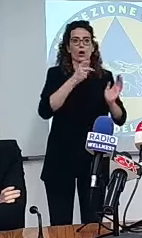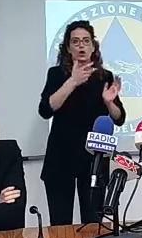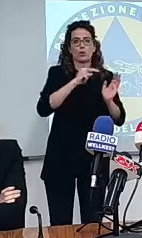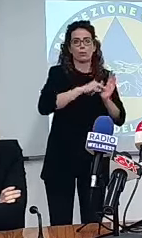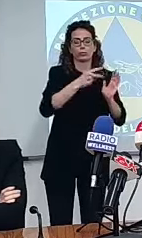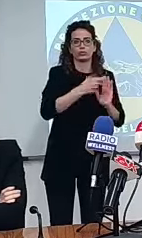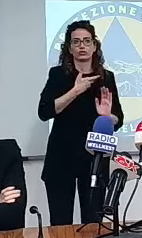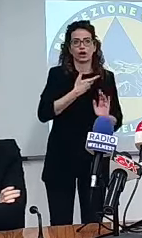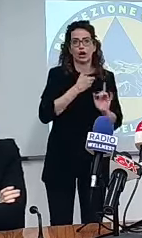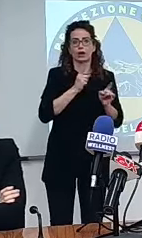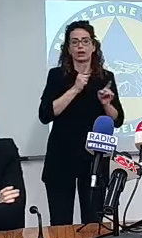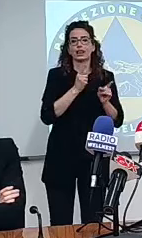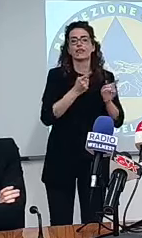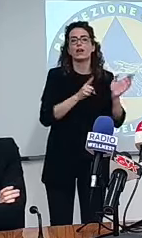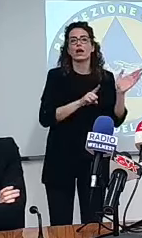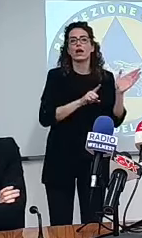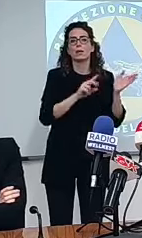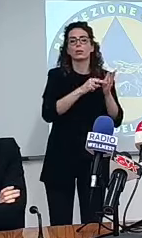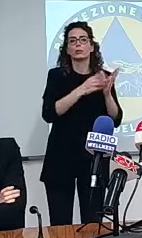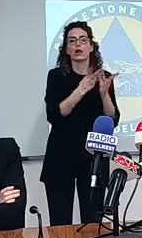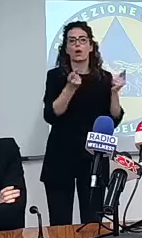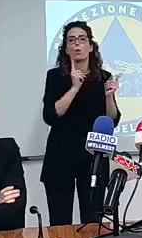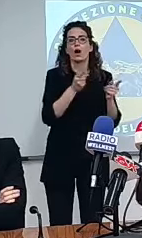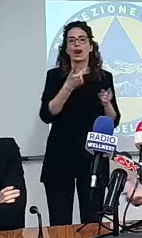quello del tetano, che faceva morti.